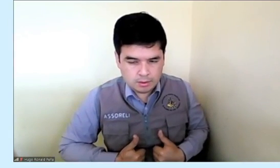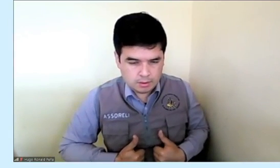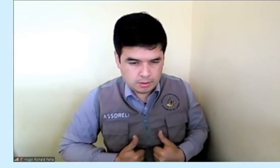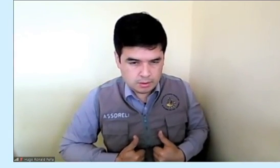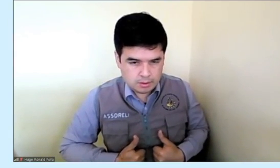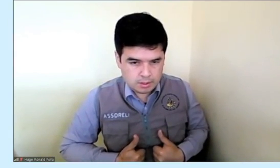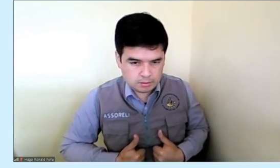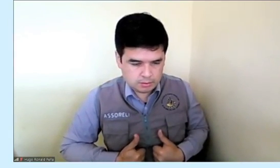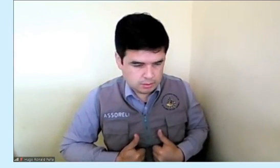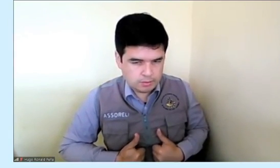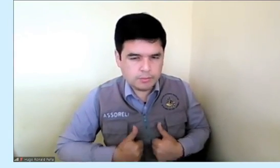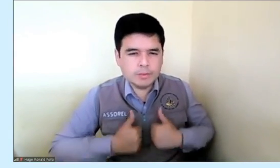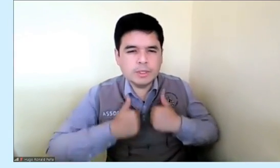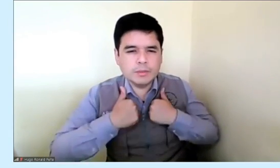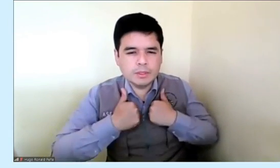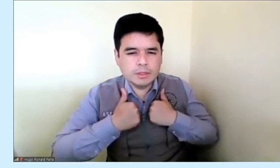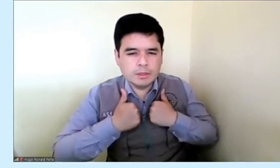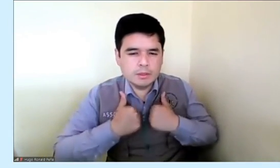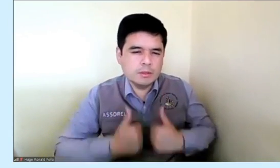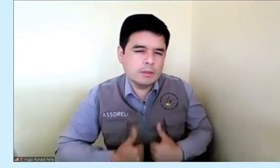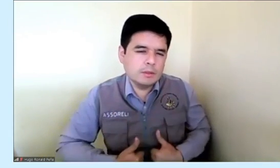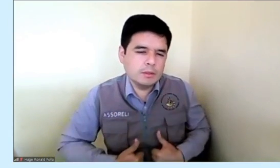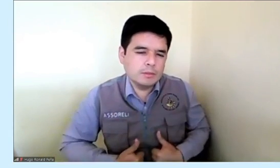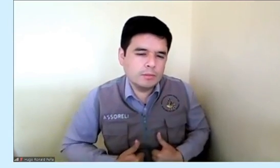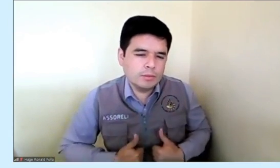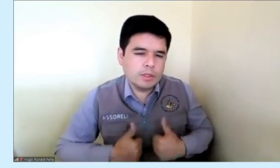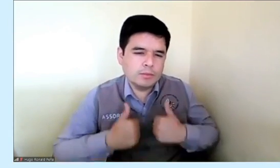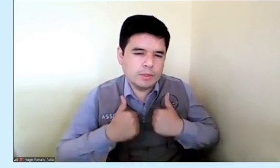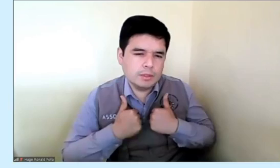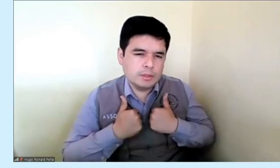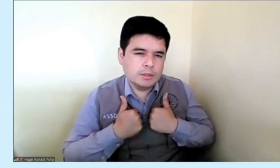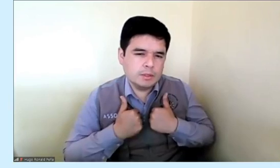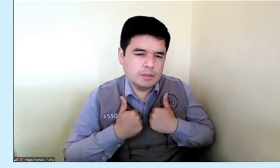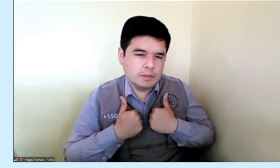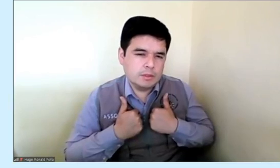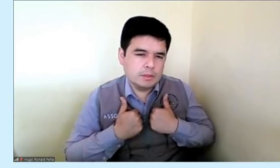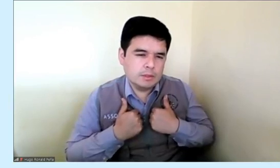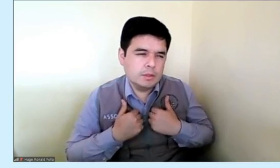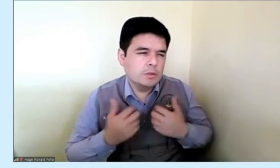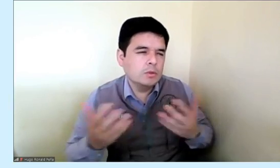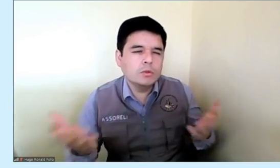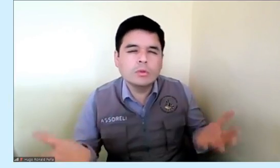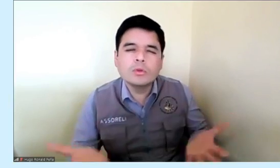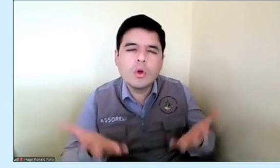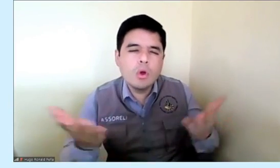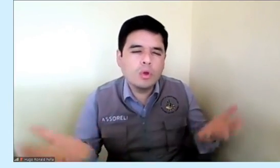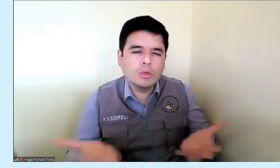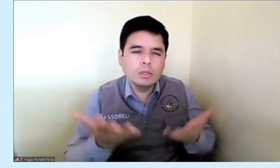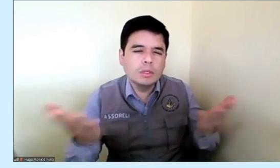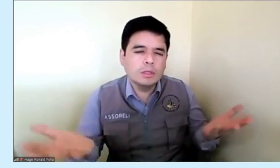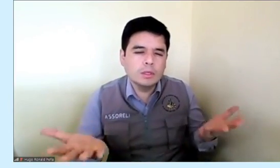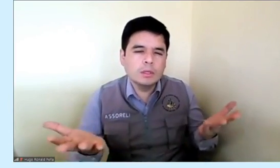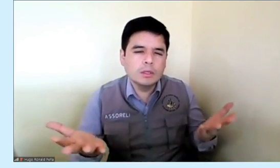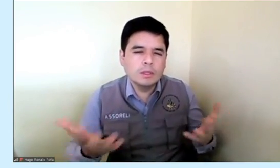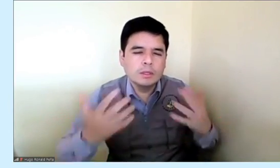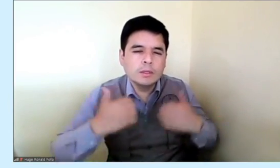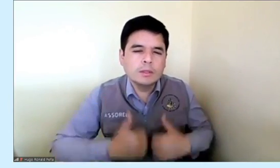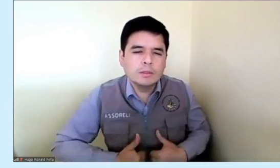Los pulgares suben por el pecho simultáneamente. Vives. Es la señal de vives, vivir.